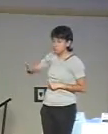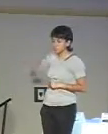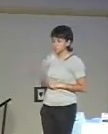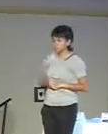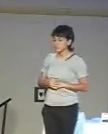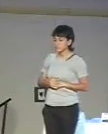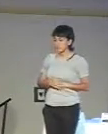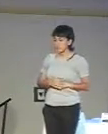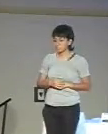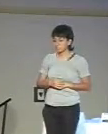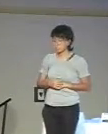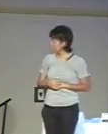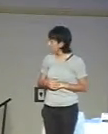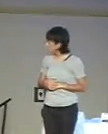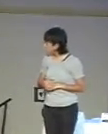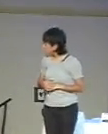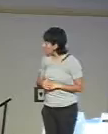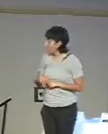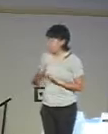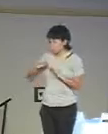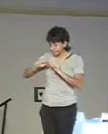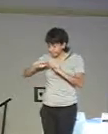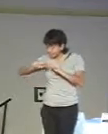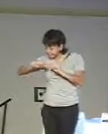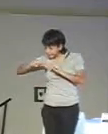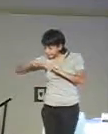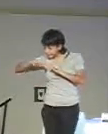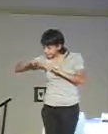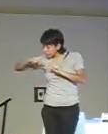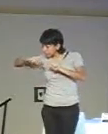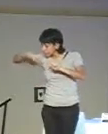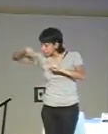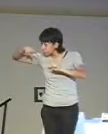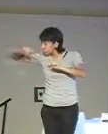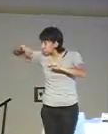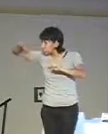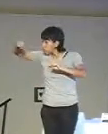cómo se viene incrementando hasta alrededor del año